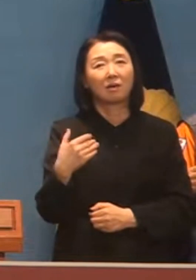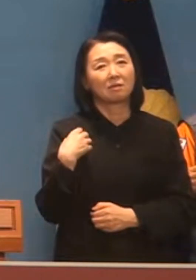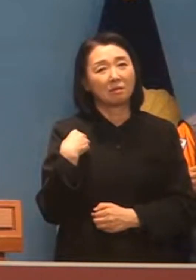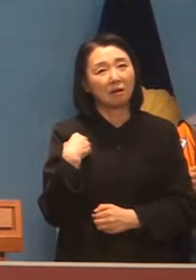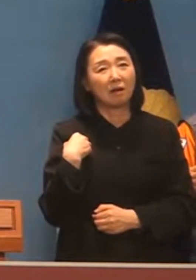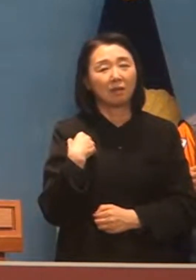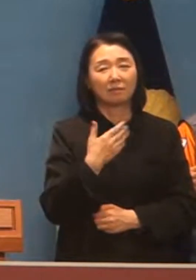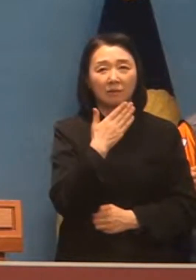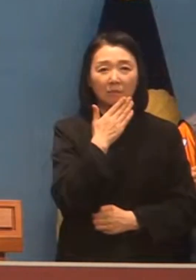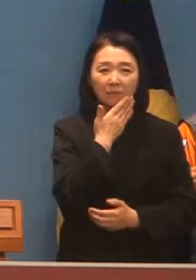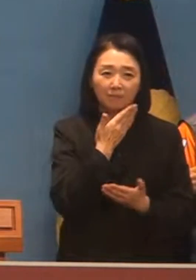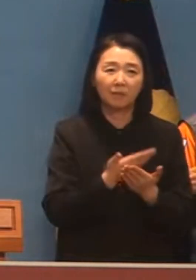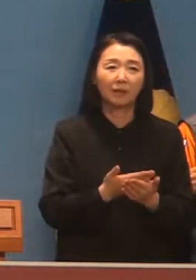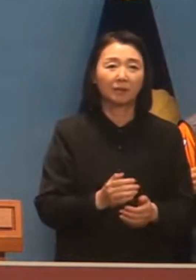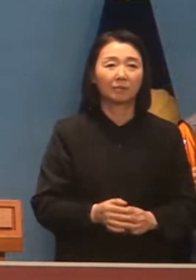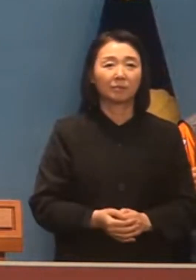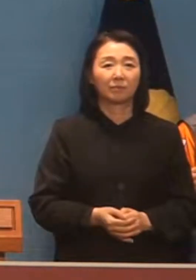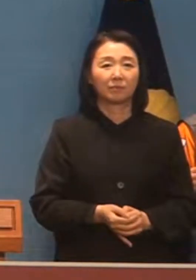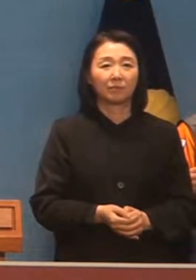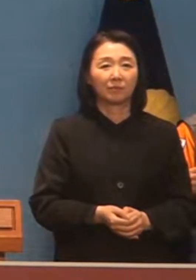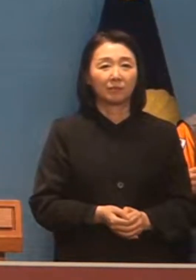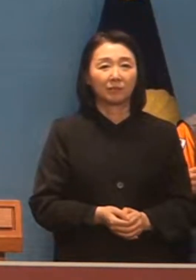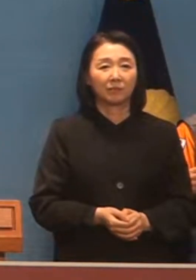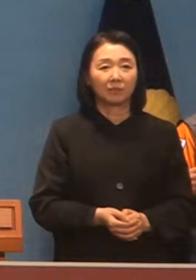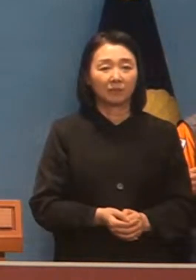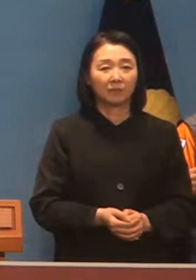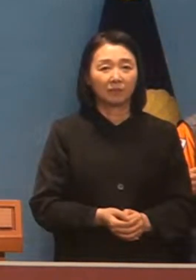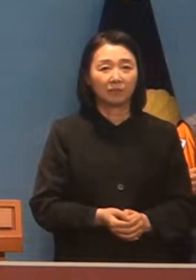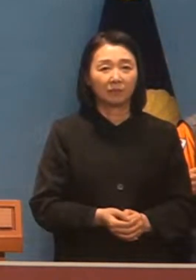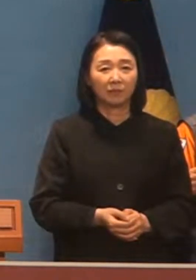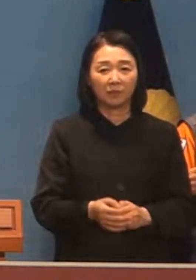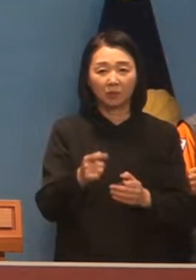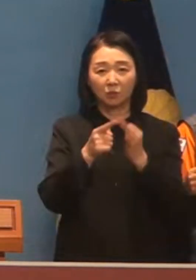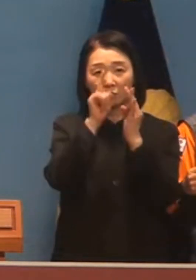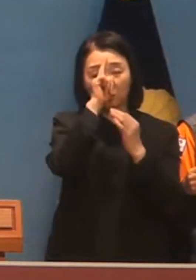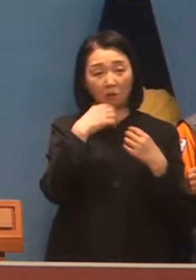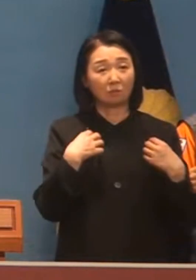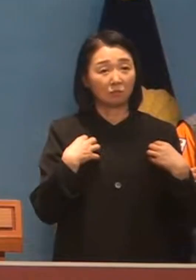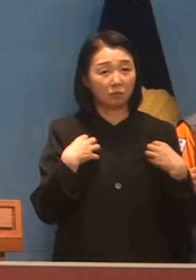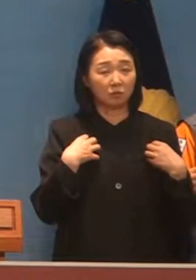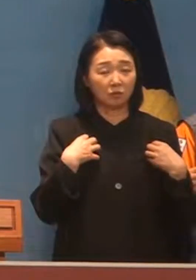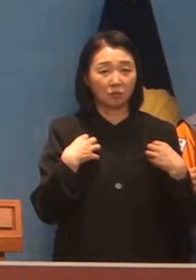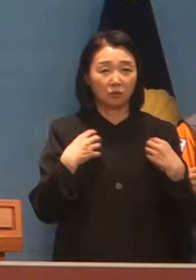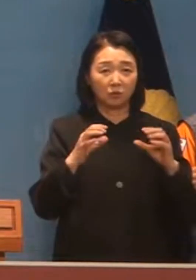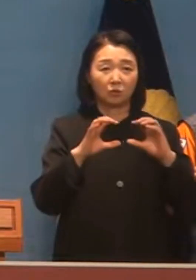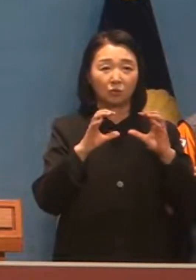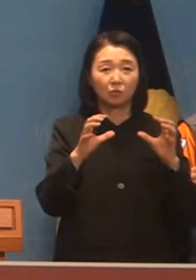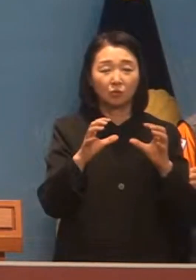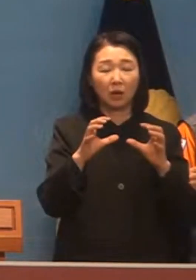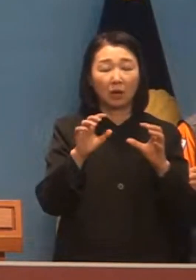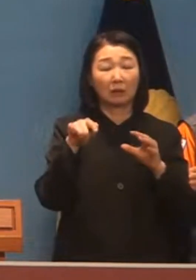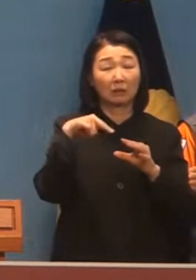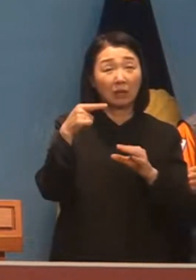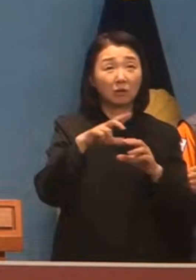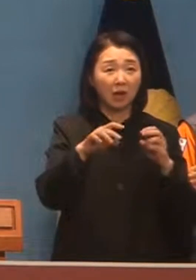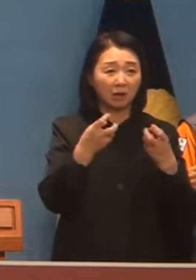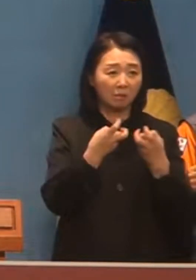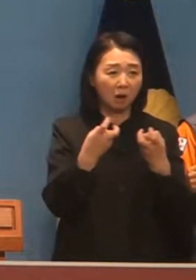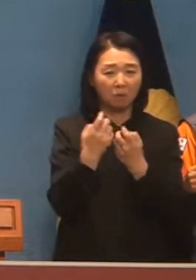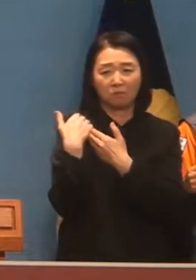날이 갈수록 중요해지고 있습니다. 그러나 윤석열 정부는 국가적 후속 조치를